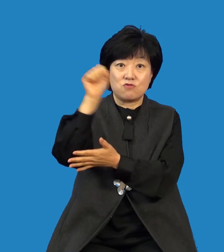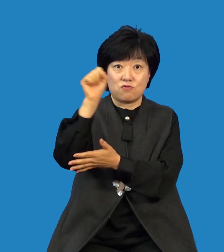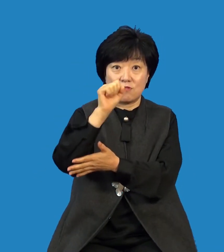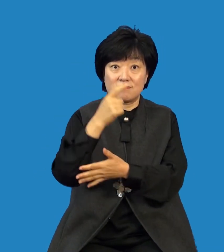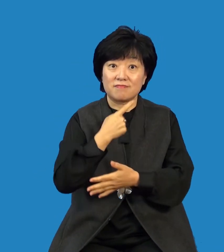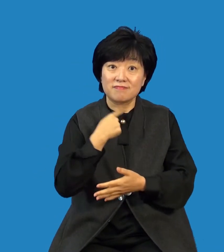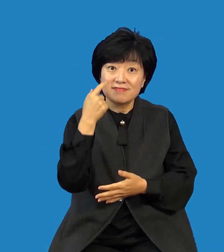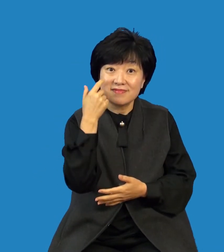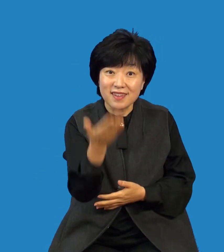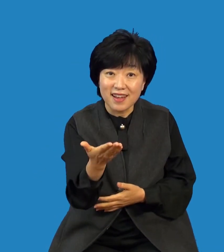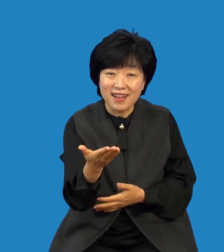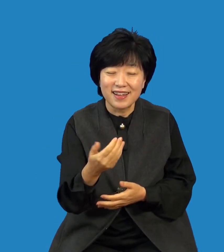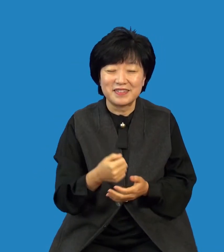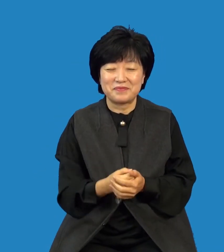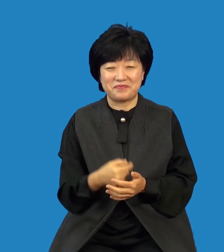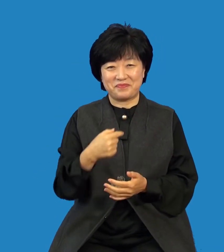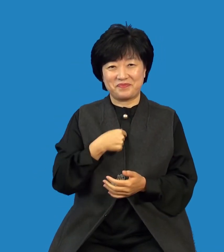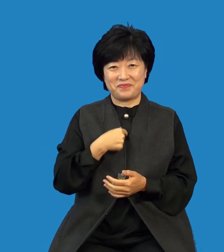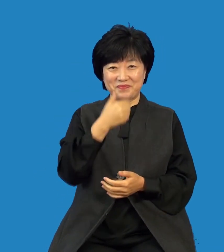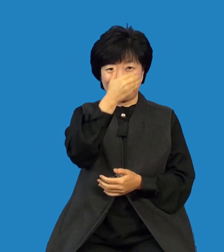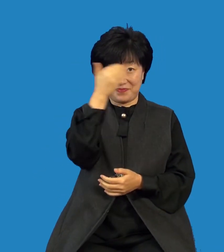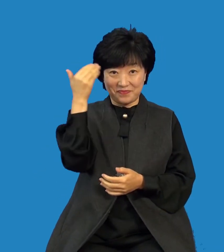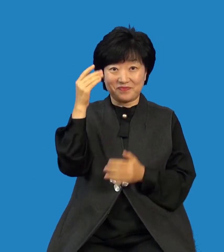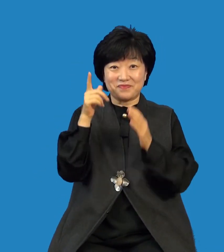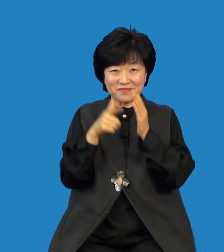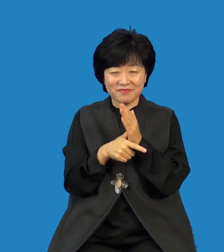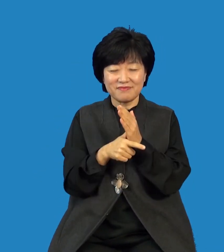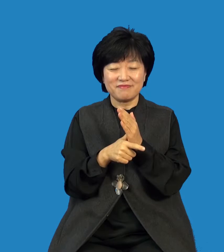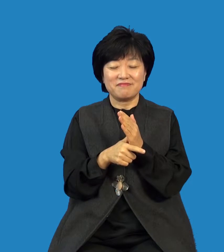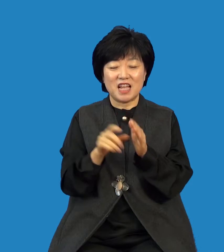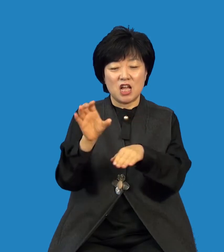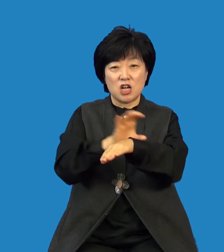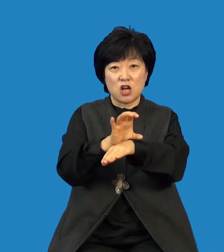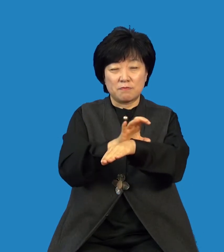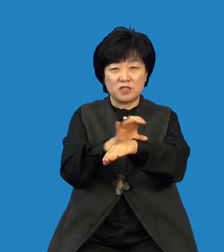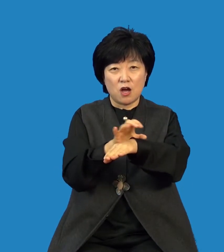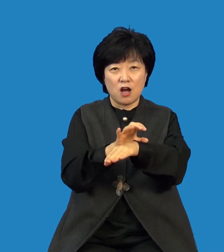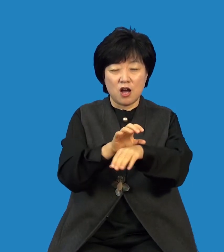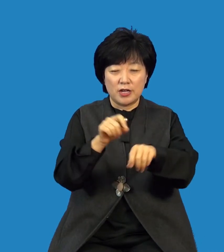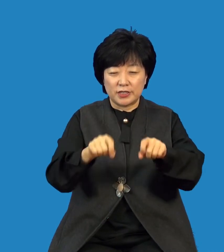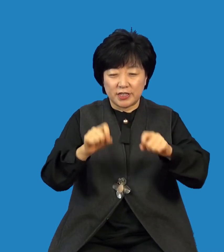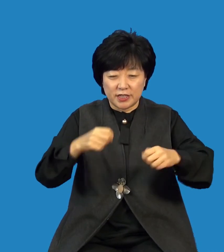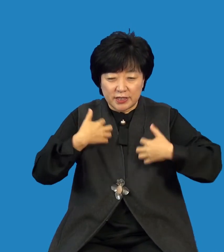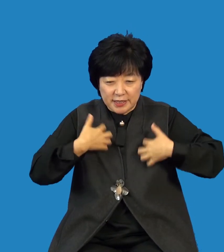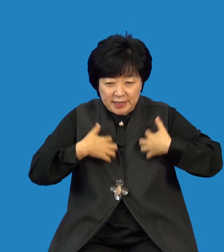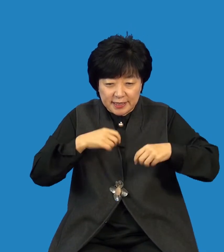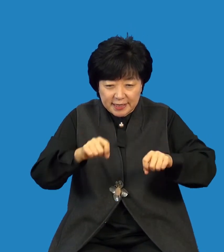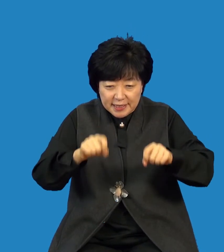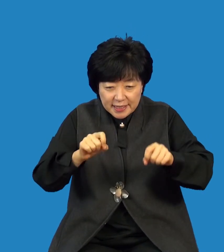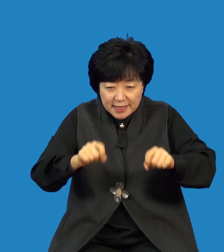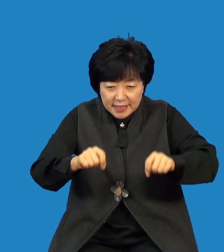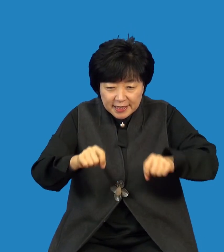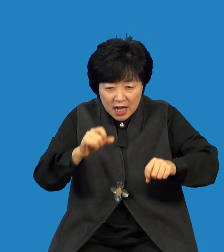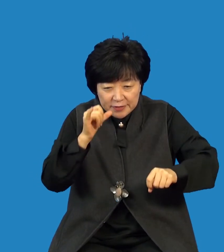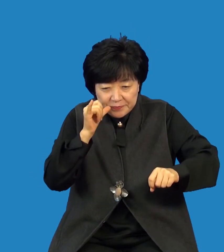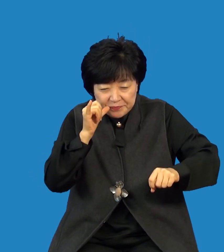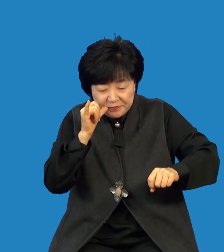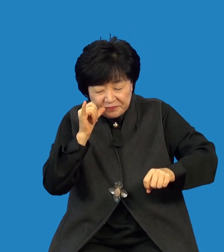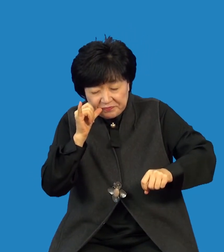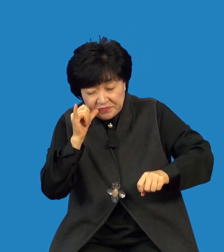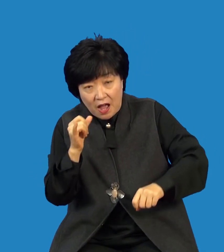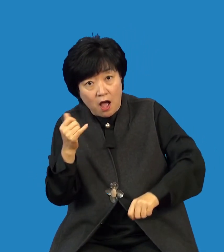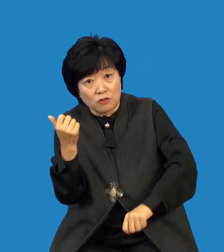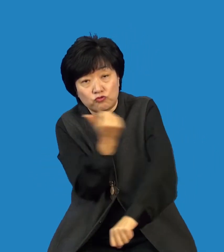컴퓨터 게임. 안 믿어지시죠? 예. 저도 그 중독까지 가가지고서 제가 대학원 2학년 때 야 이러다 내 인생이 망하겠구나